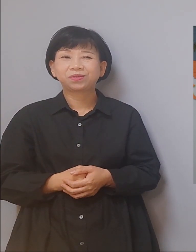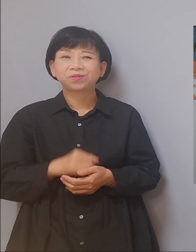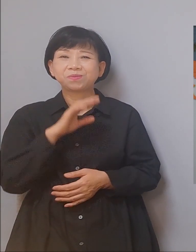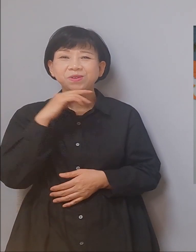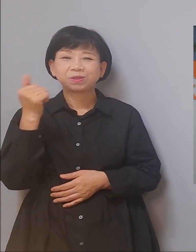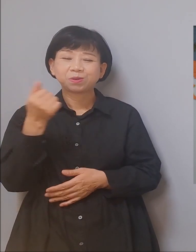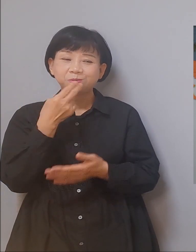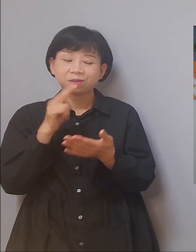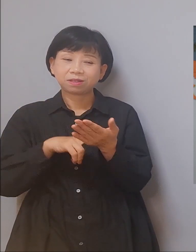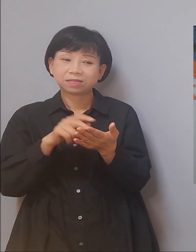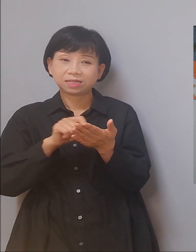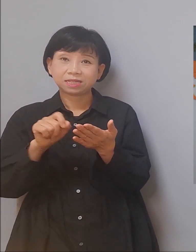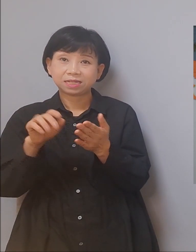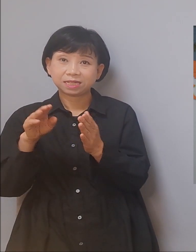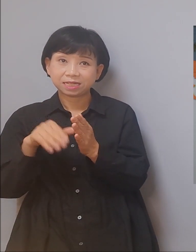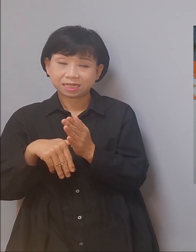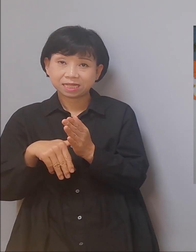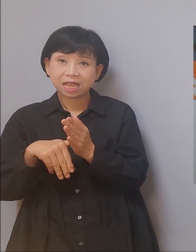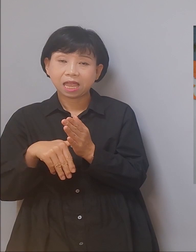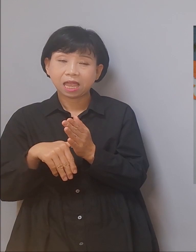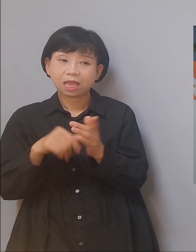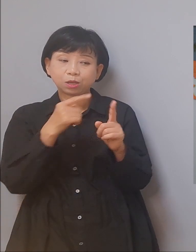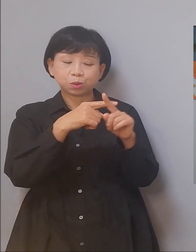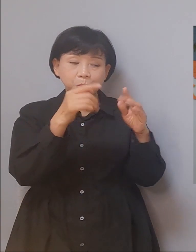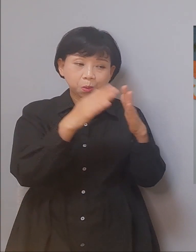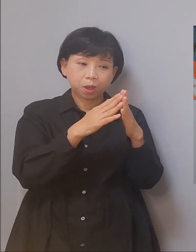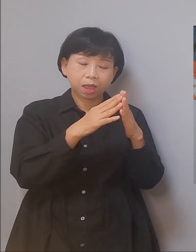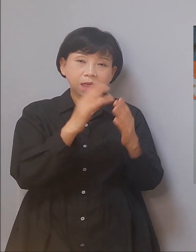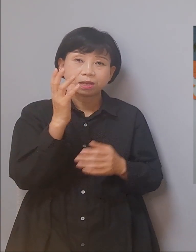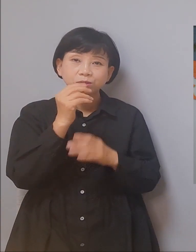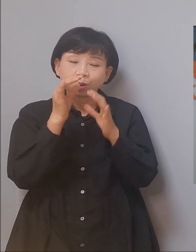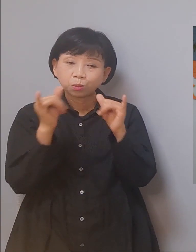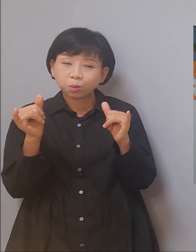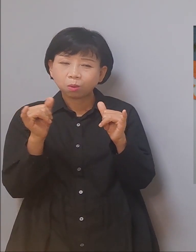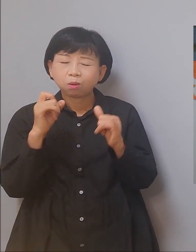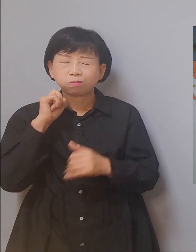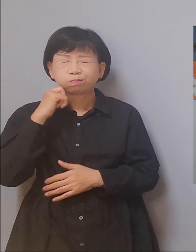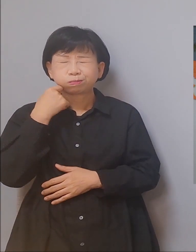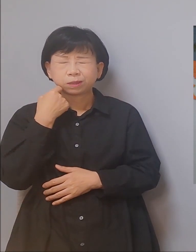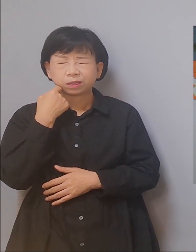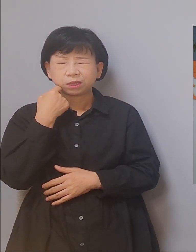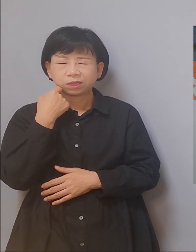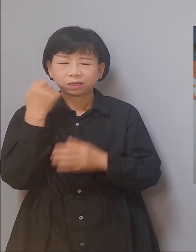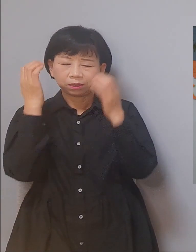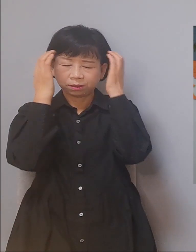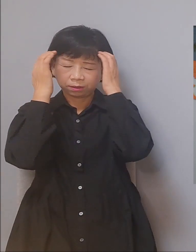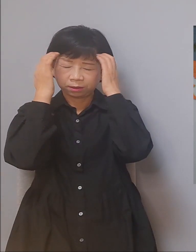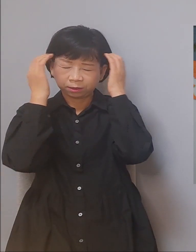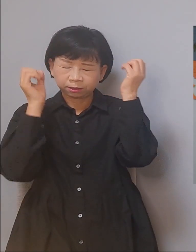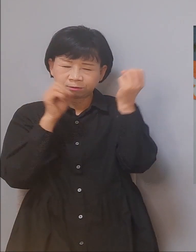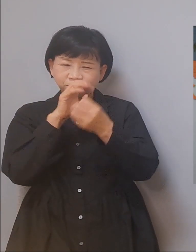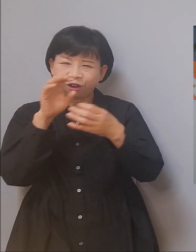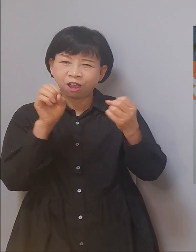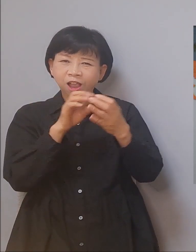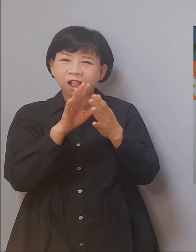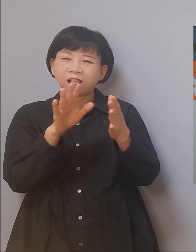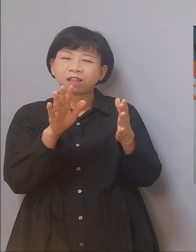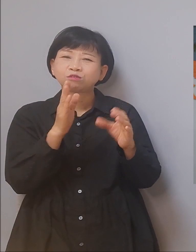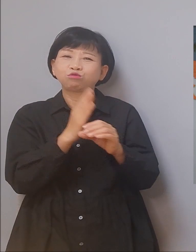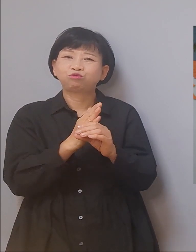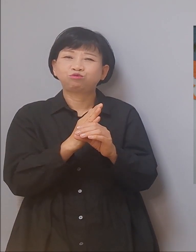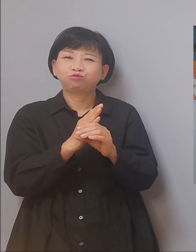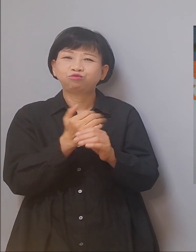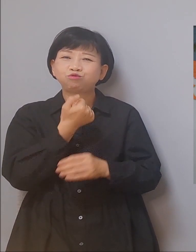쓸 당시 교회와 또 교인들은 너무나도 어려운 환난을 당하기 시작했습니다. 로마